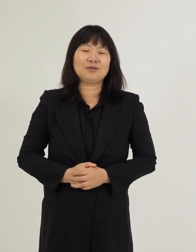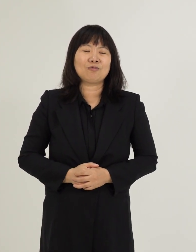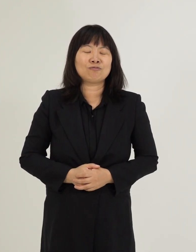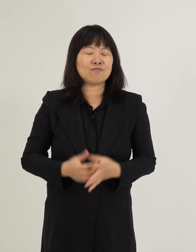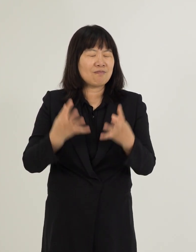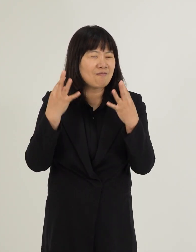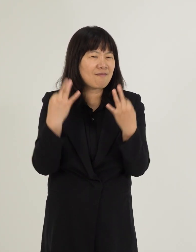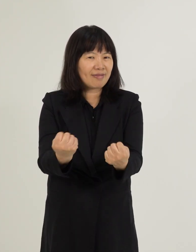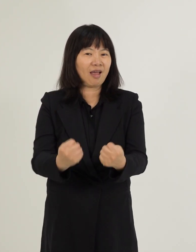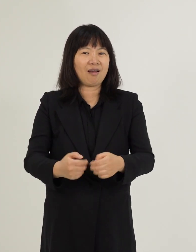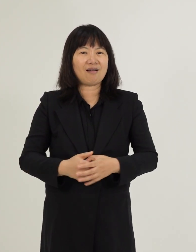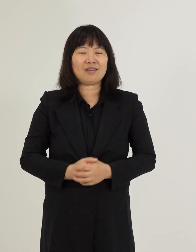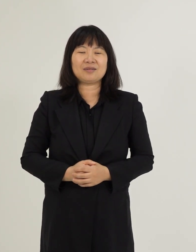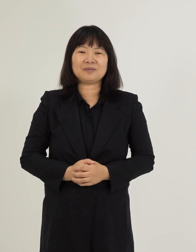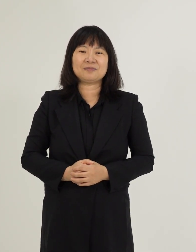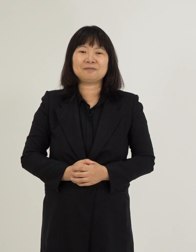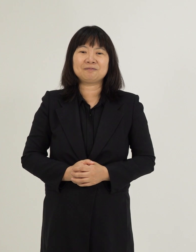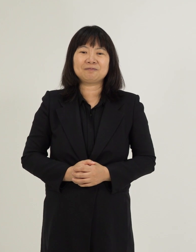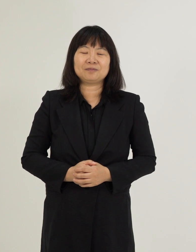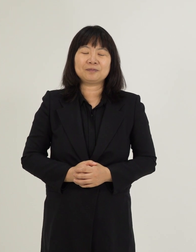꽤 있어요.